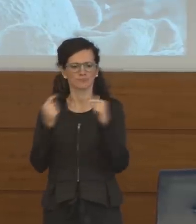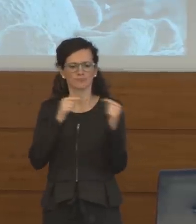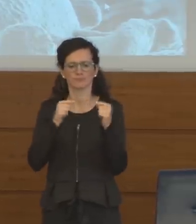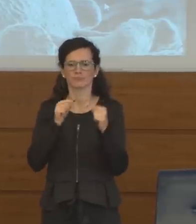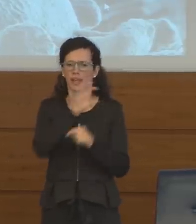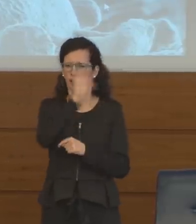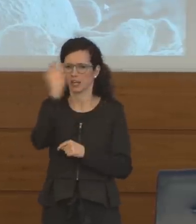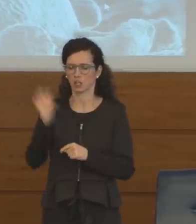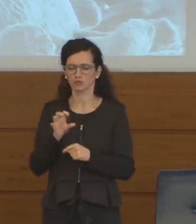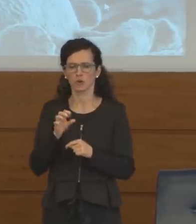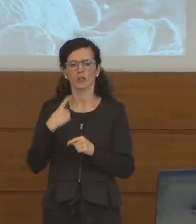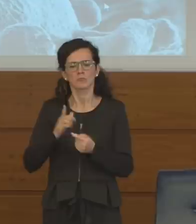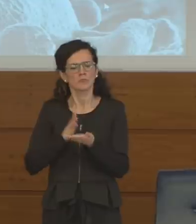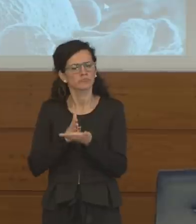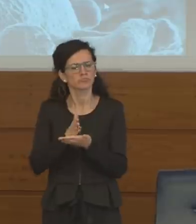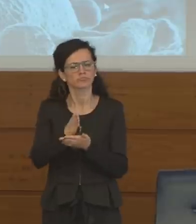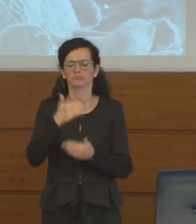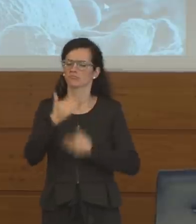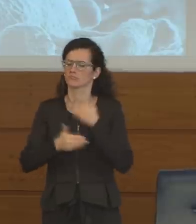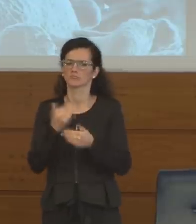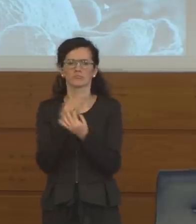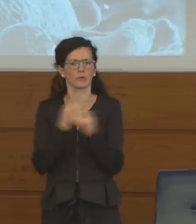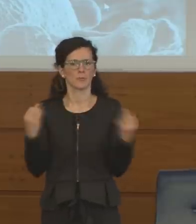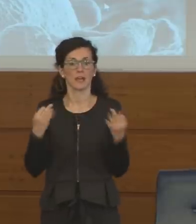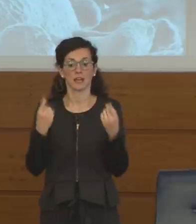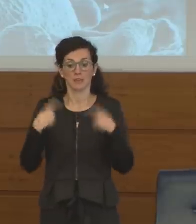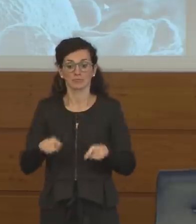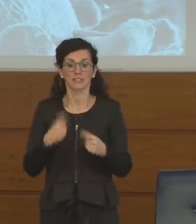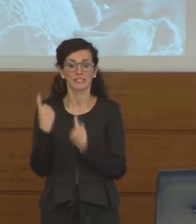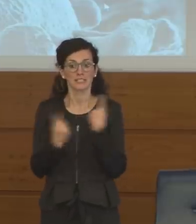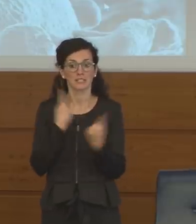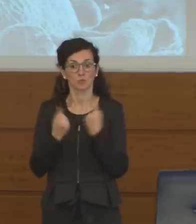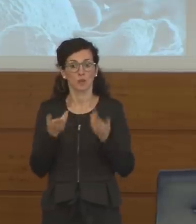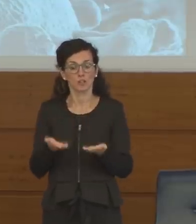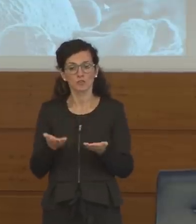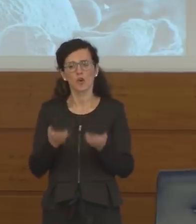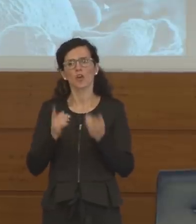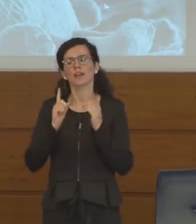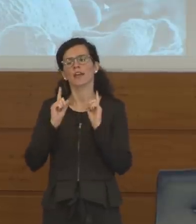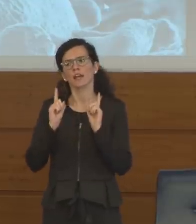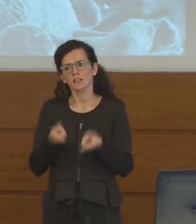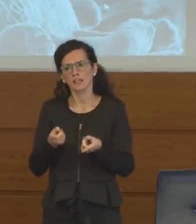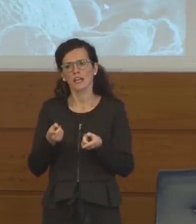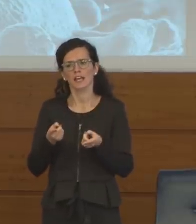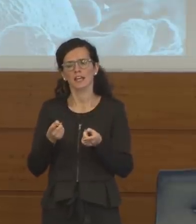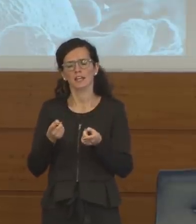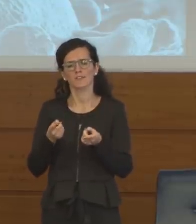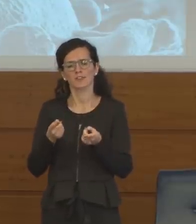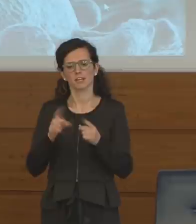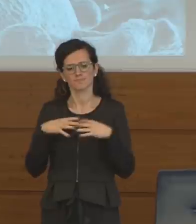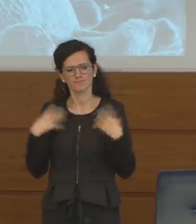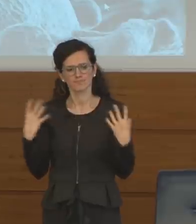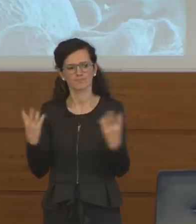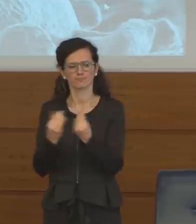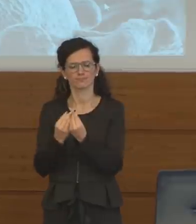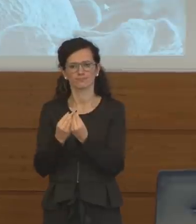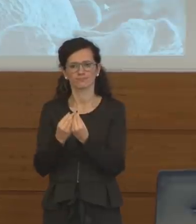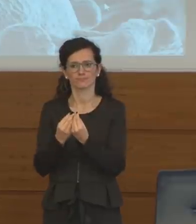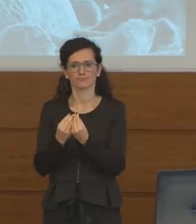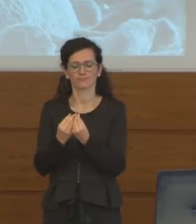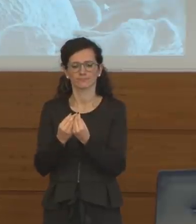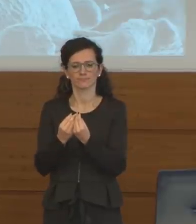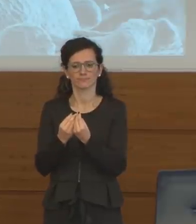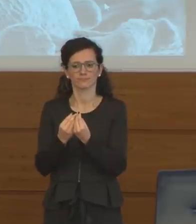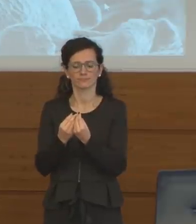nella direzione giusta. Cioè noi in questo momento abbiamo questa situazione e bisogna ricondurre, probabilmente questo nel passato, in